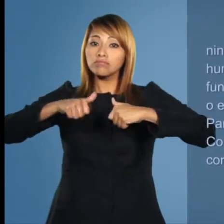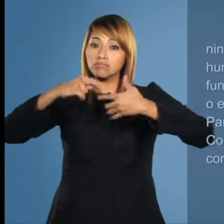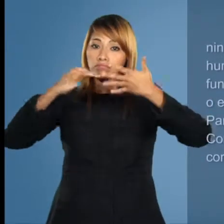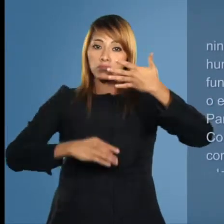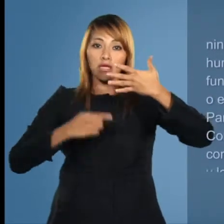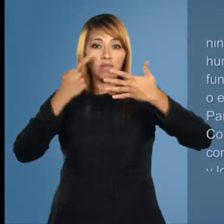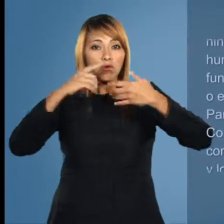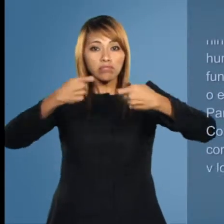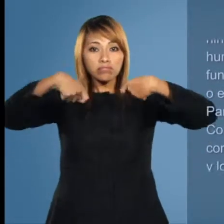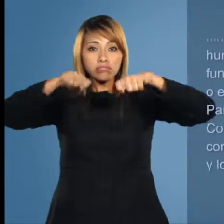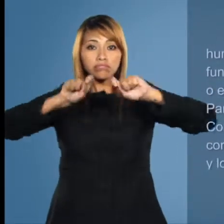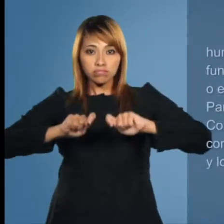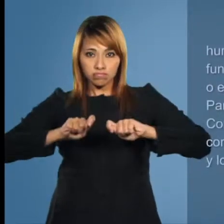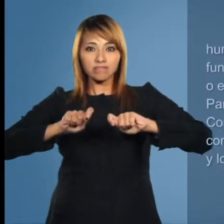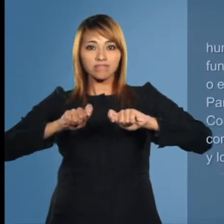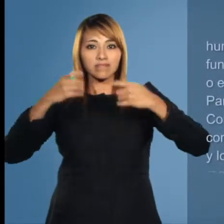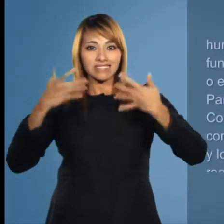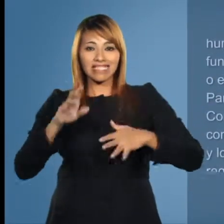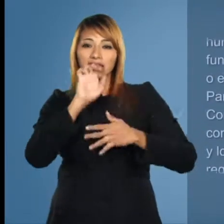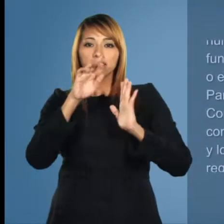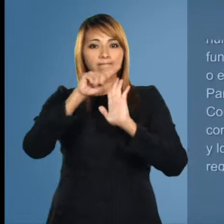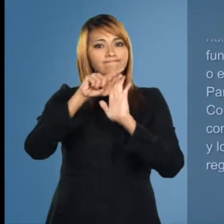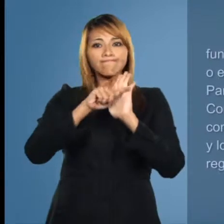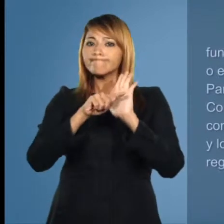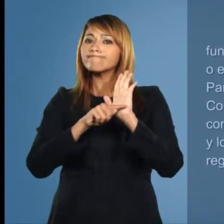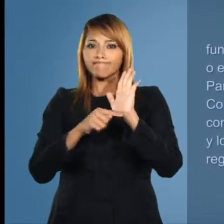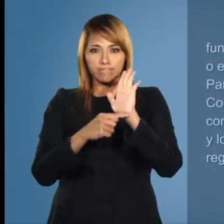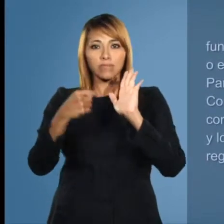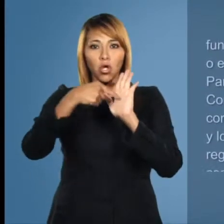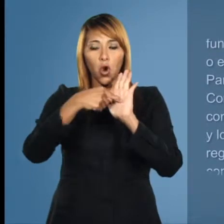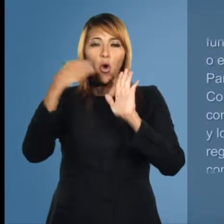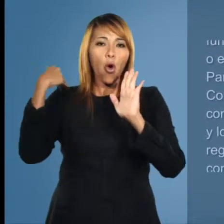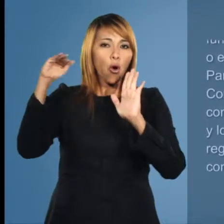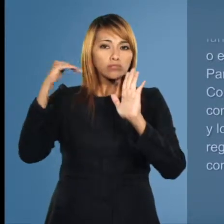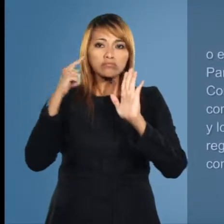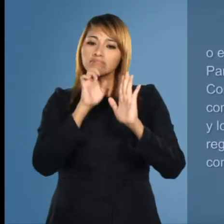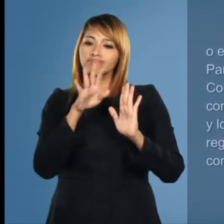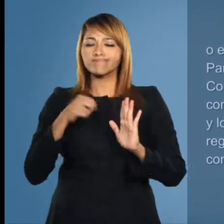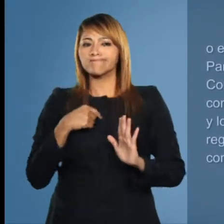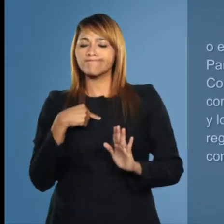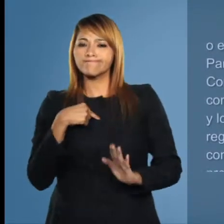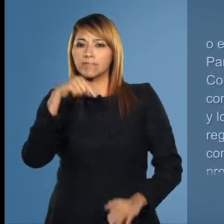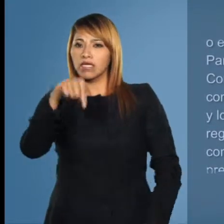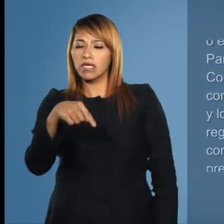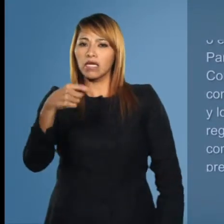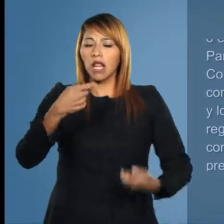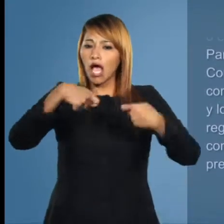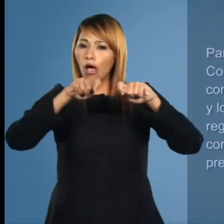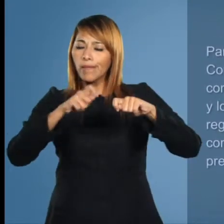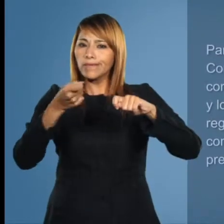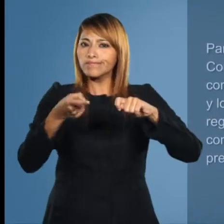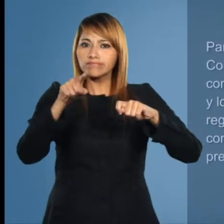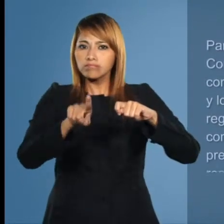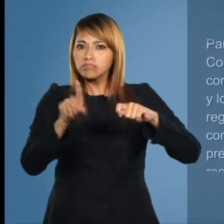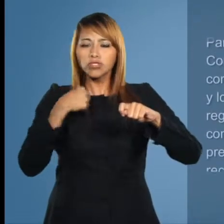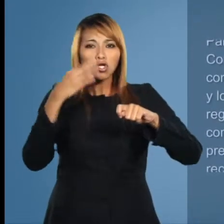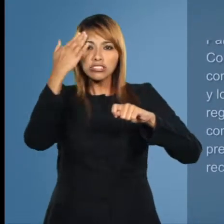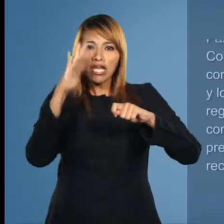los convenios, los reglamentos o la costumbre, con el pretexto de que en la presente convención no se reconocen esos derechos